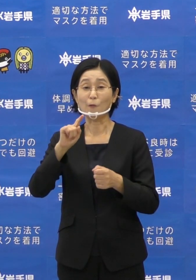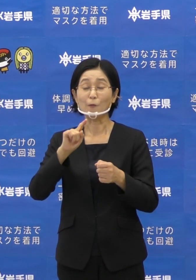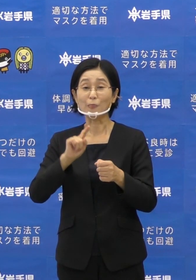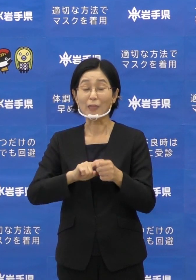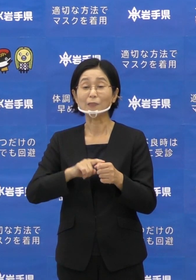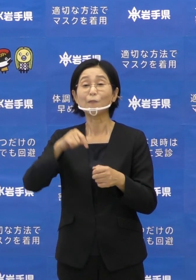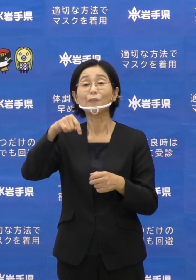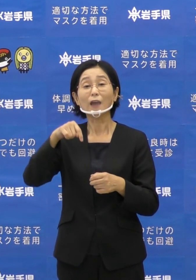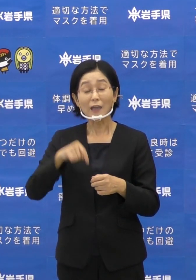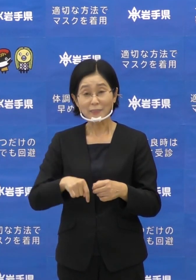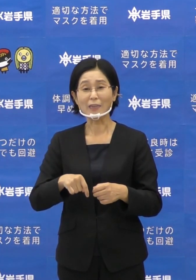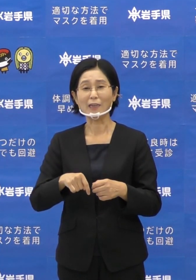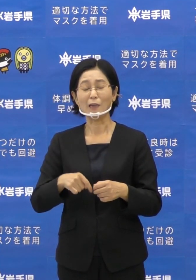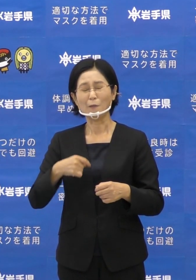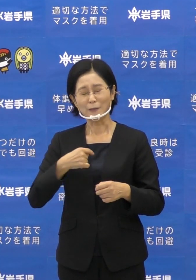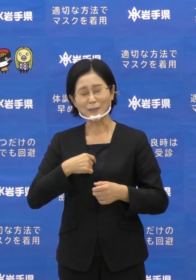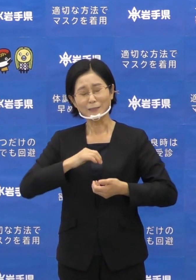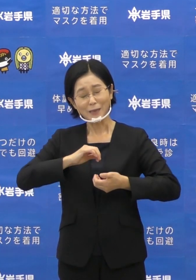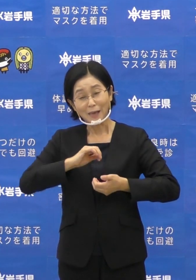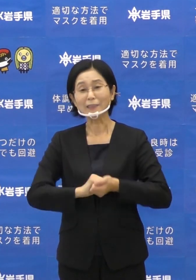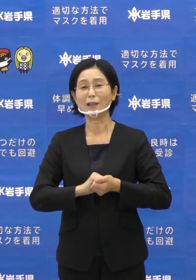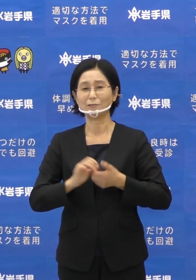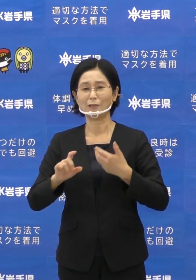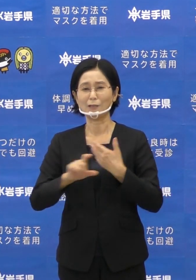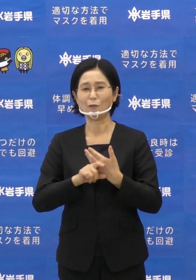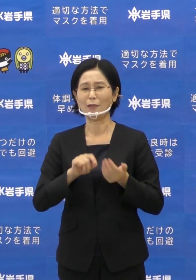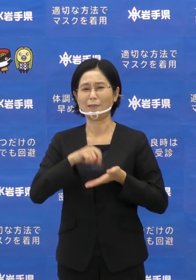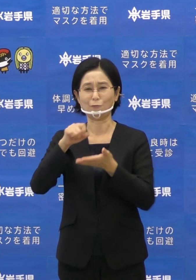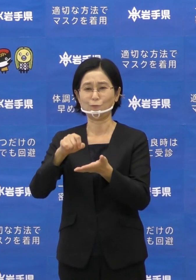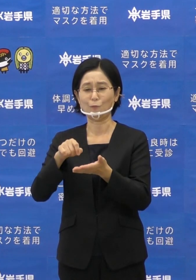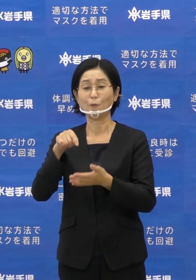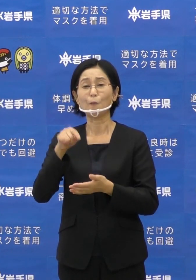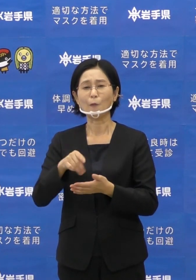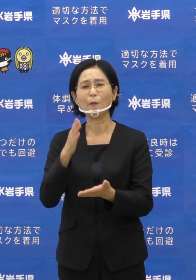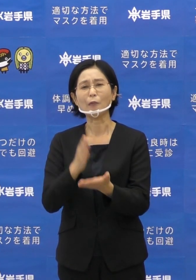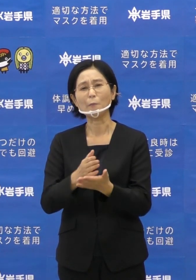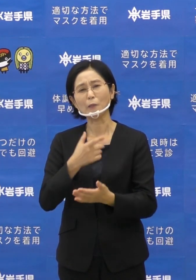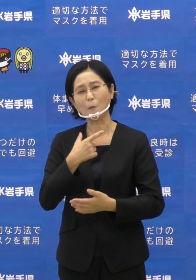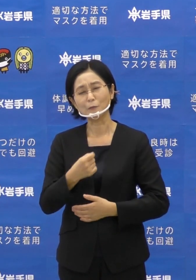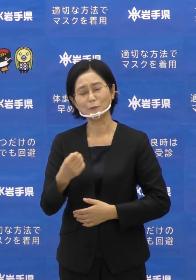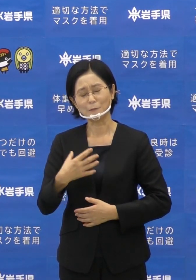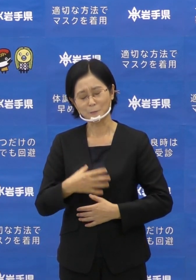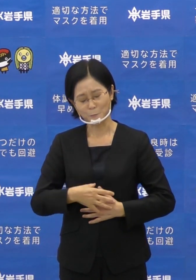う私にとってなくてはならないものなので、そこはちょっと